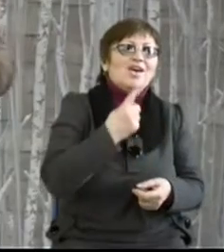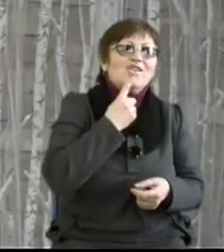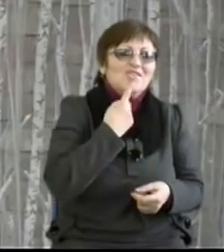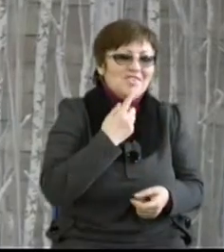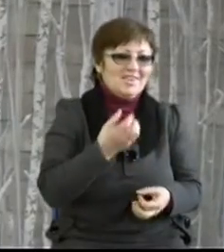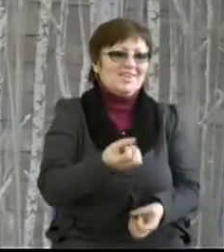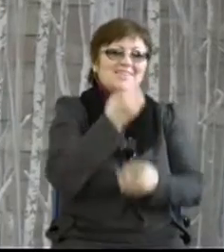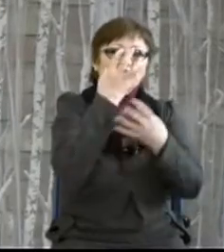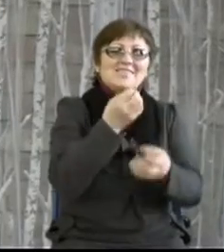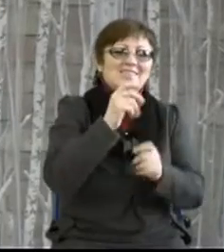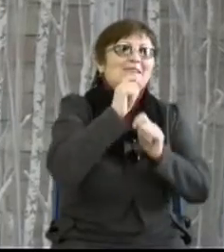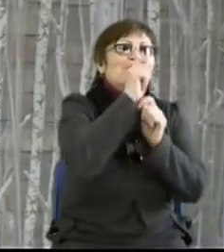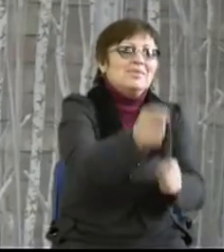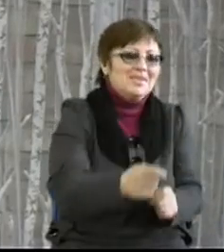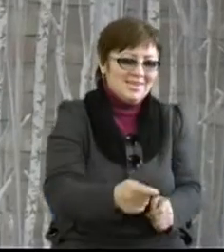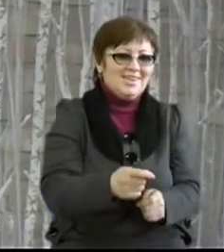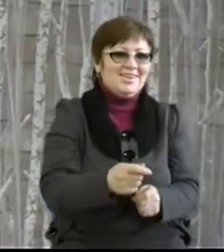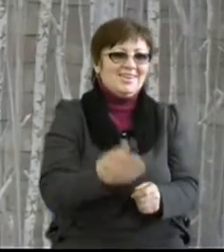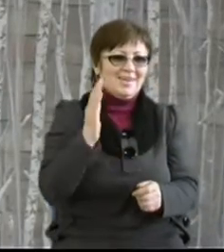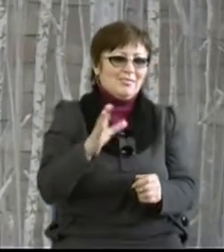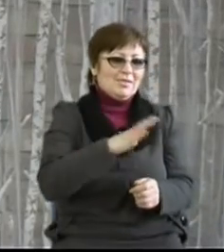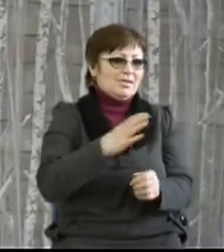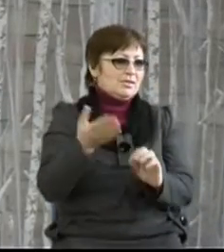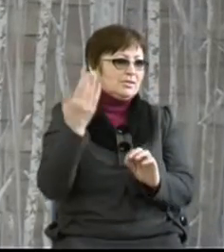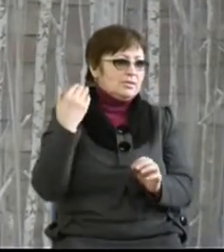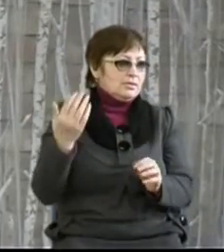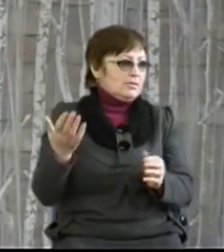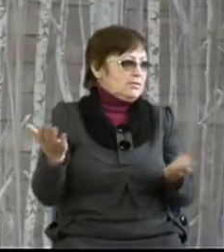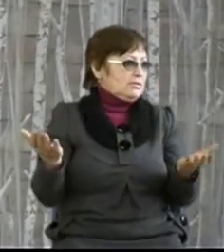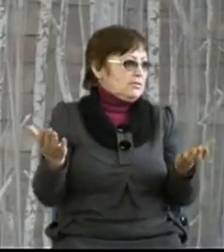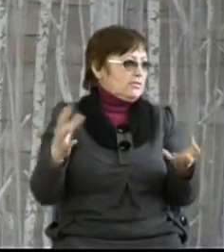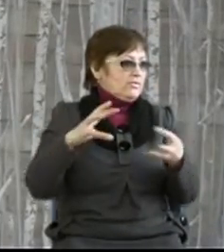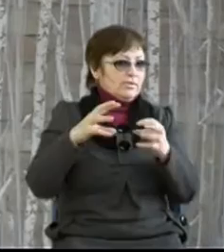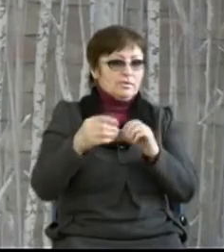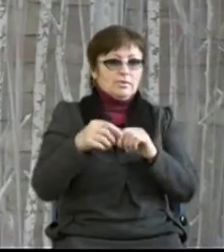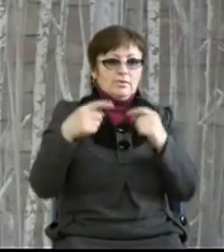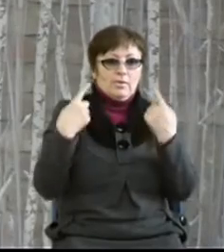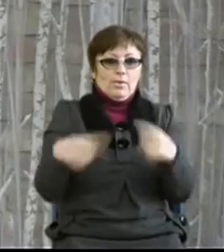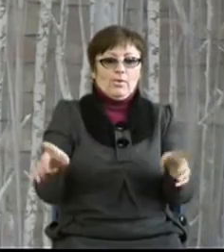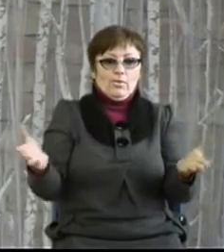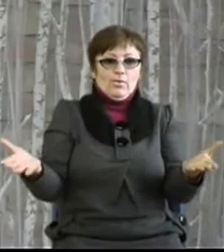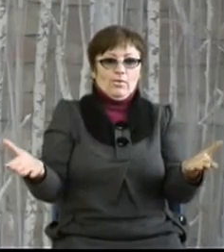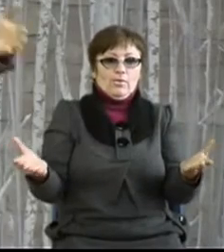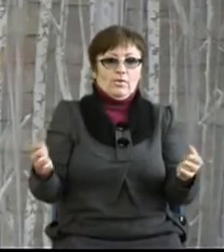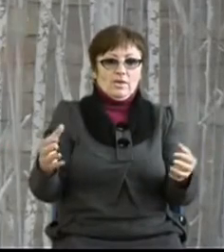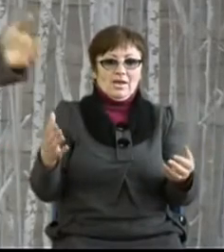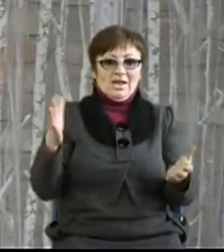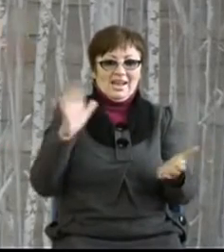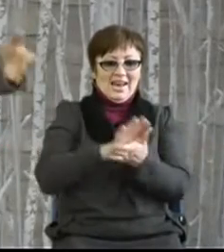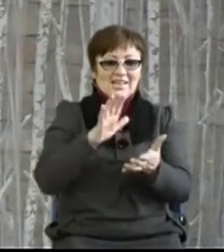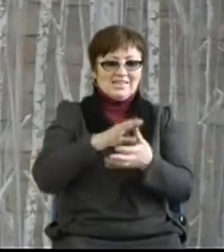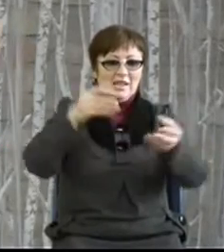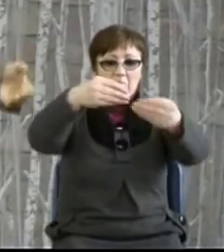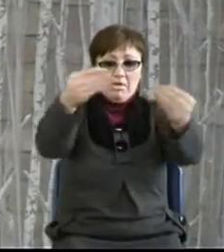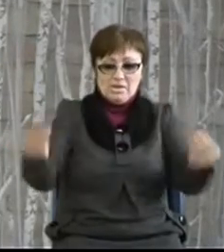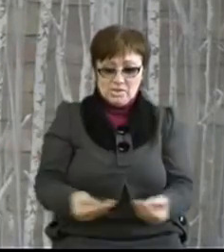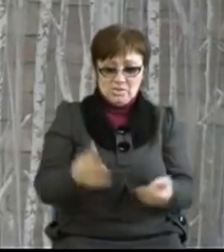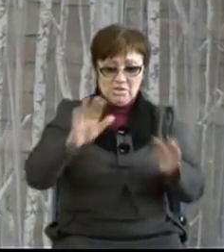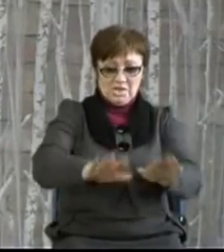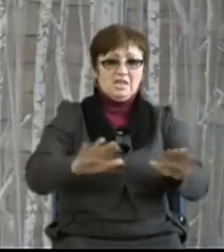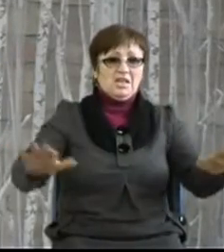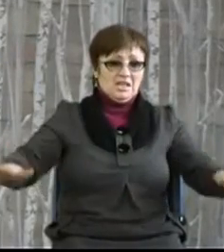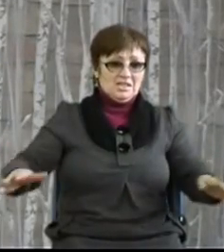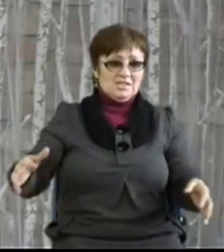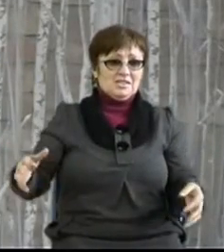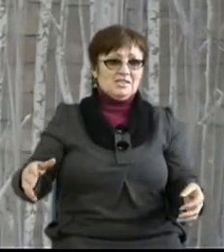букеты, как это было до сего дня». Но вдруг оказывается совершенно все по-другому. Горы посуды, дети, пеленки, тряпки и